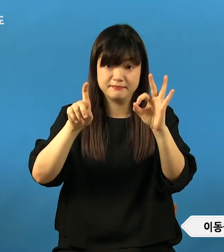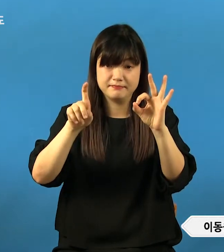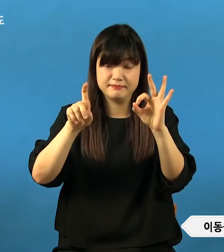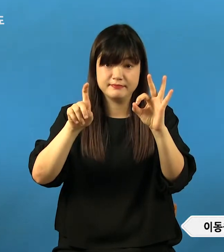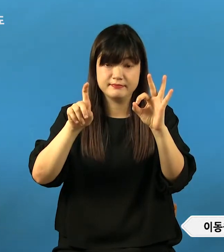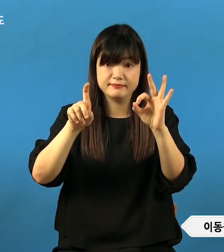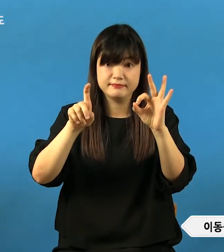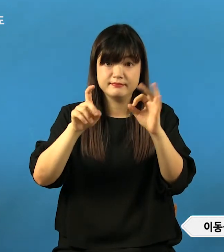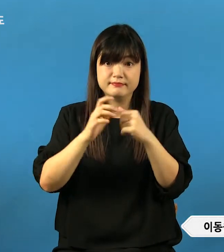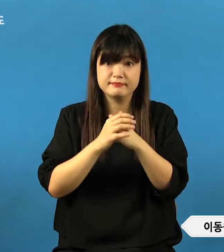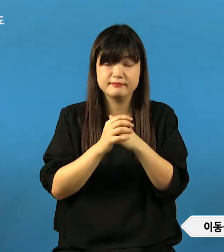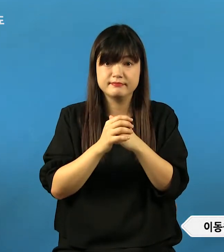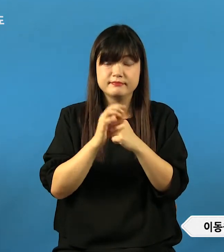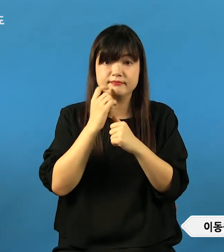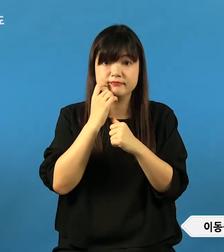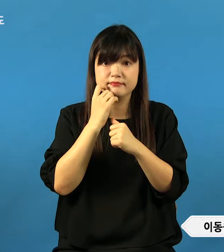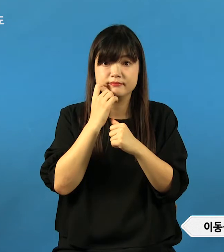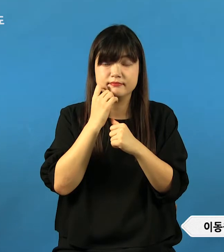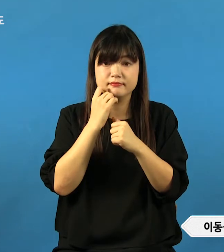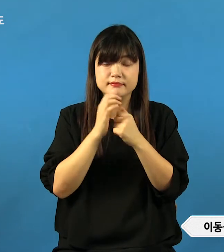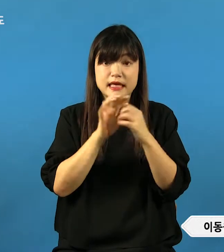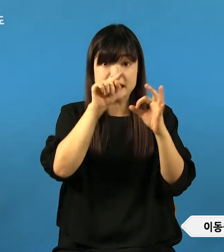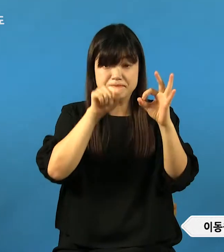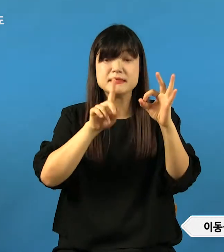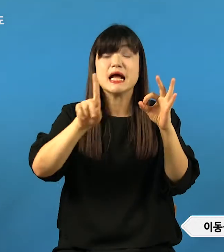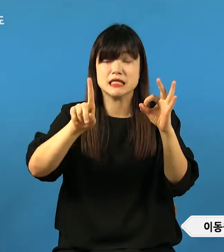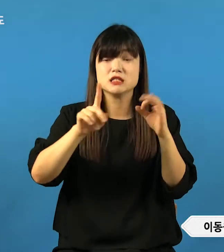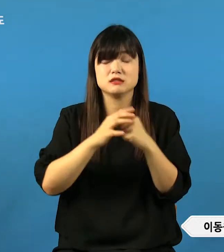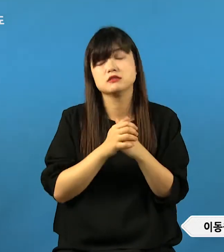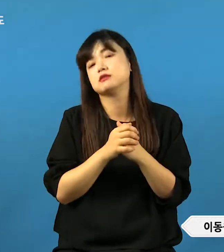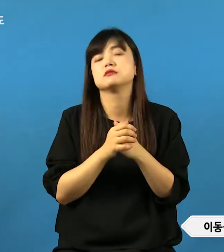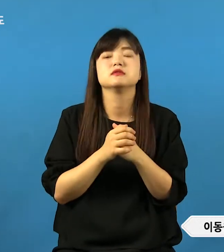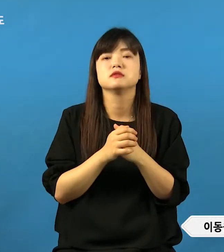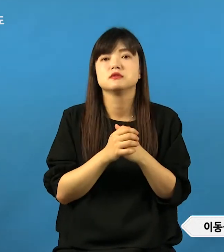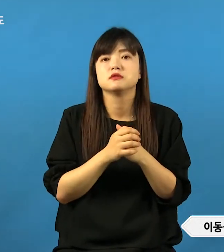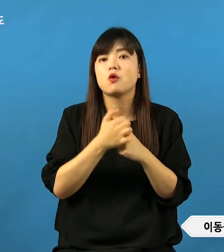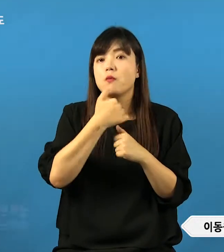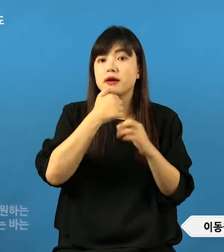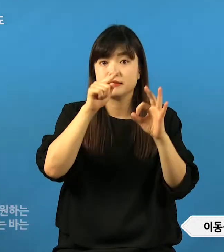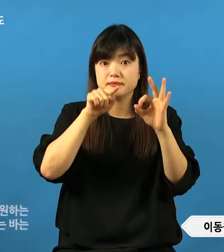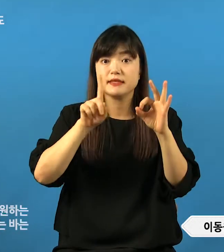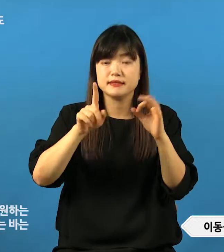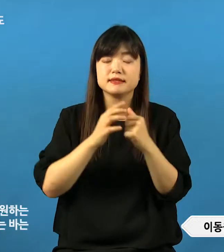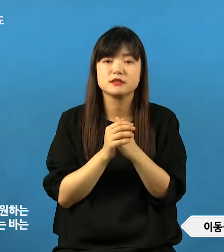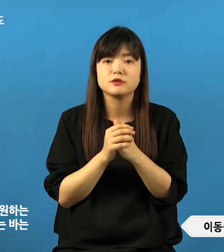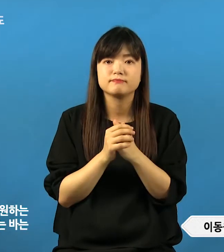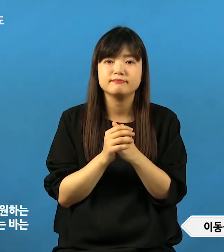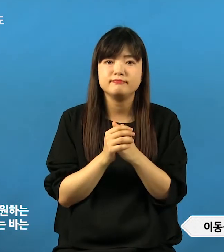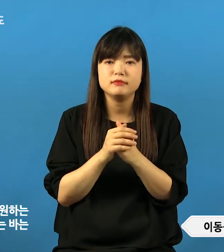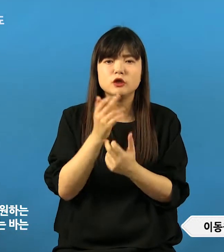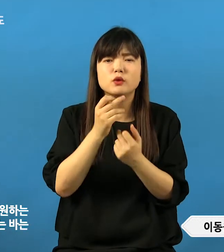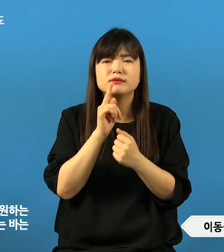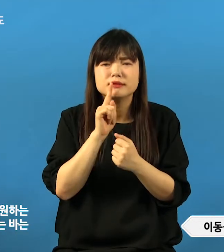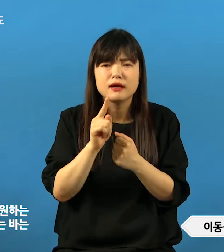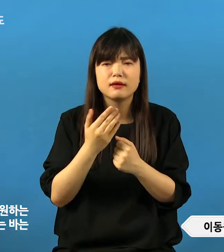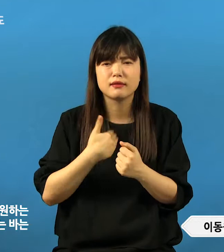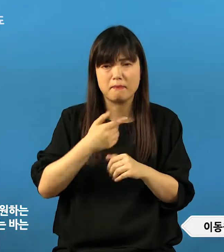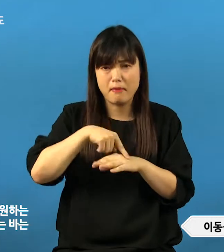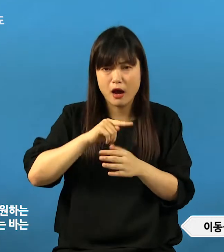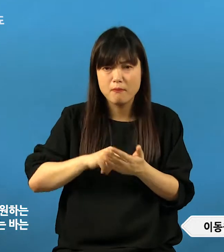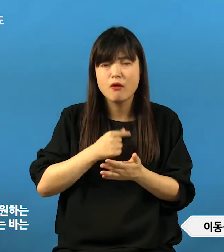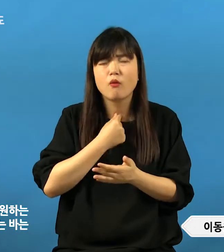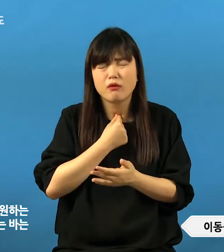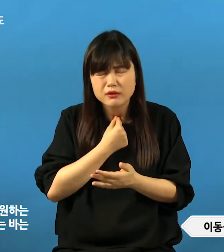1절에서 바울은 직설적인 그 대답을 말하고 있습니다. 자, 로마서 10장 1절을 같이 읽습니다. 시작. 형제들아,